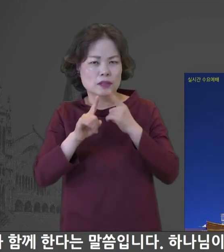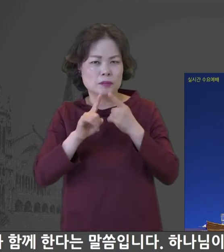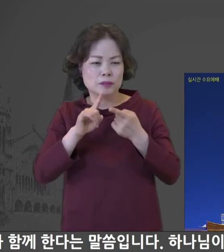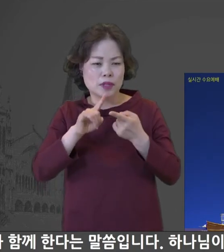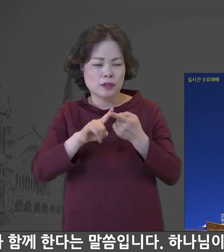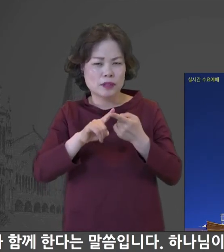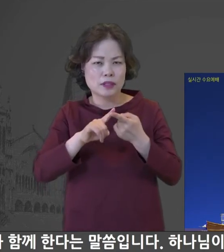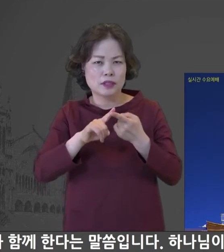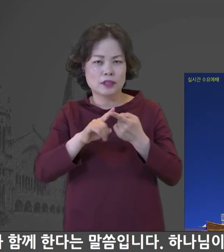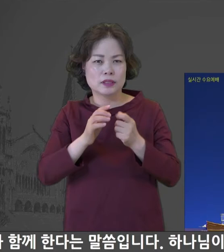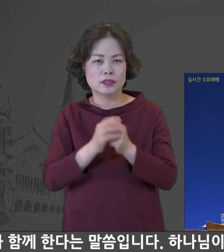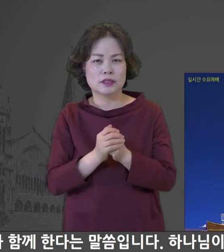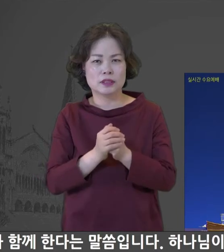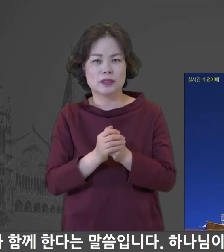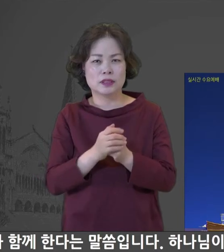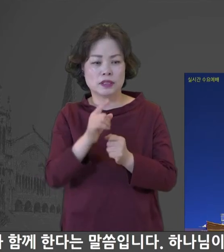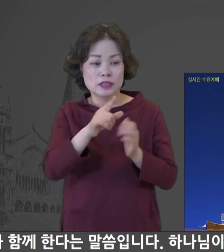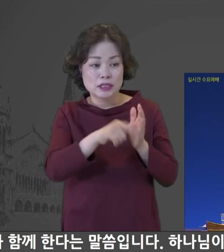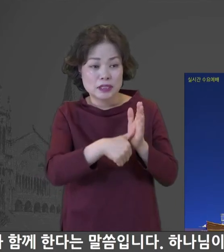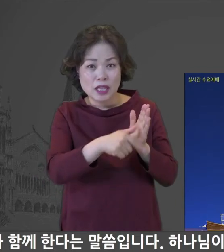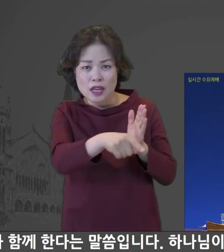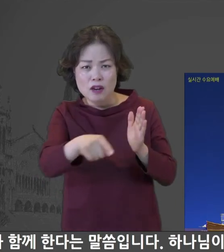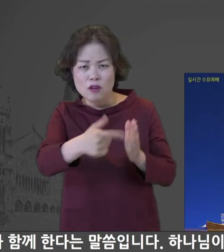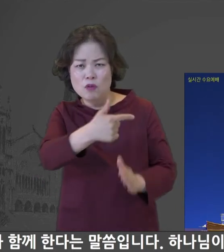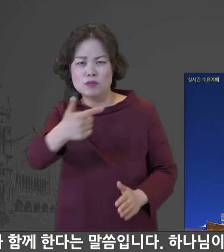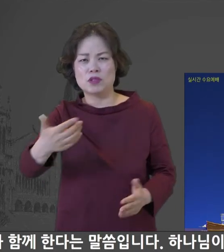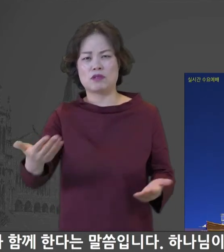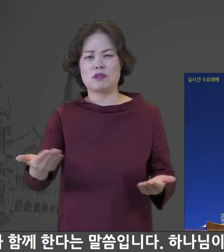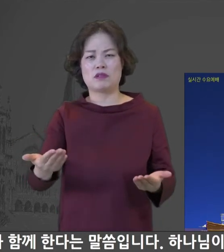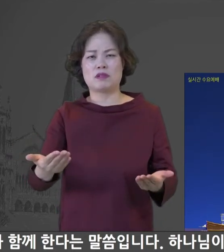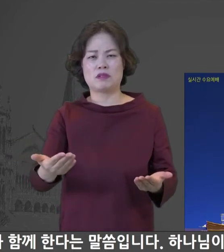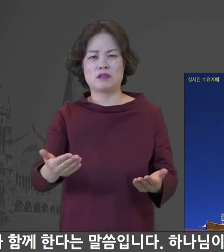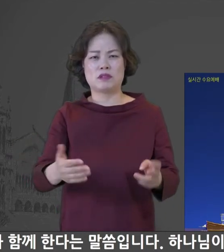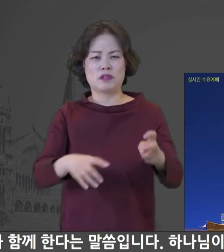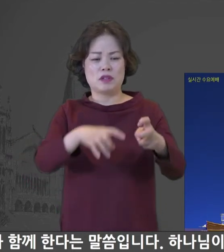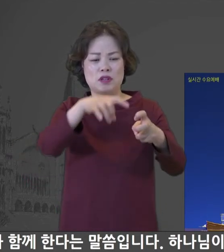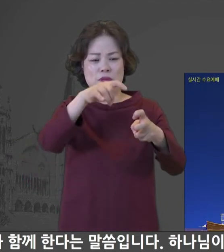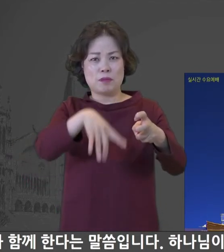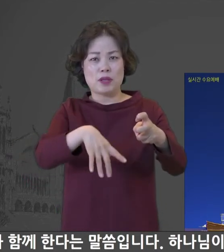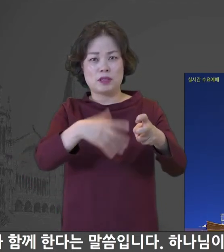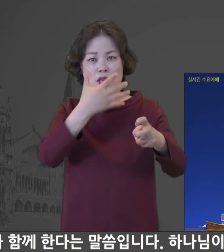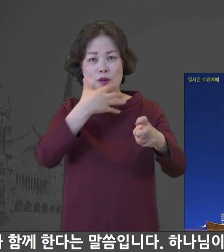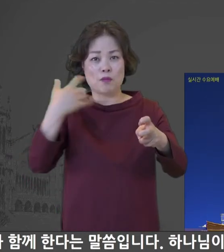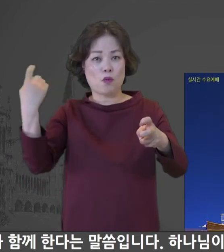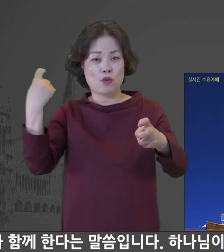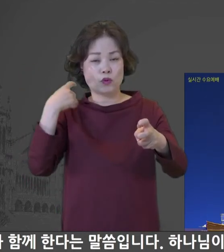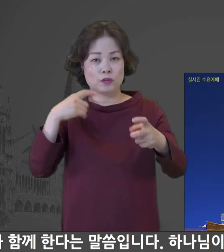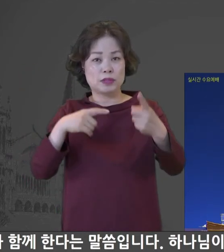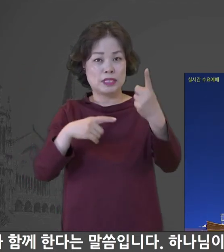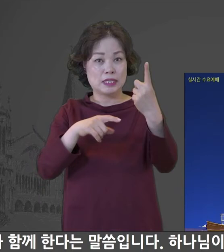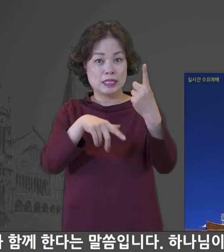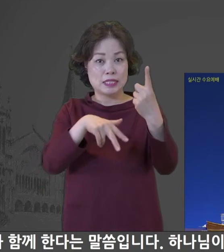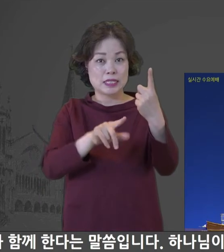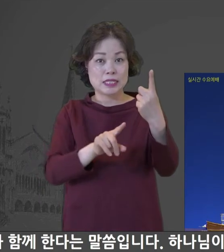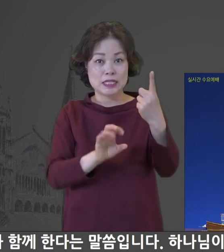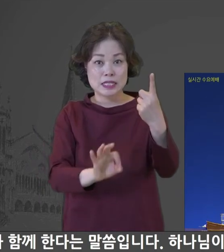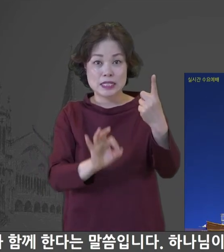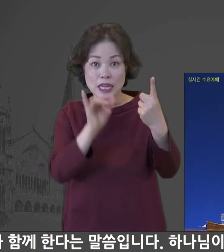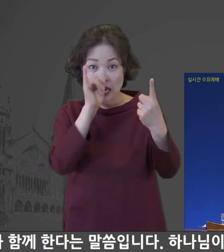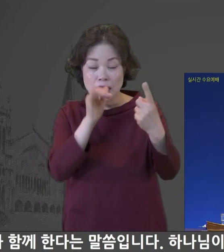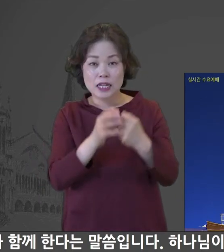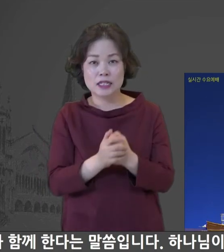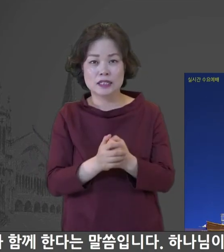신약의 시대에 엄청난 일을 행하셨는데 그 내용이 마태복음 1장에 잘 기록이 되어 있습니다. 여러분 다 잘 아시는 말씀이에요.